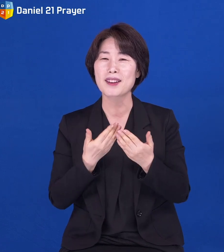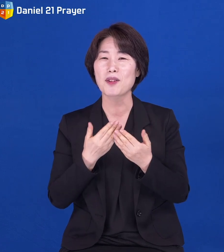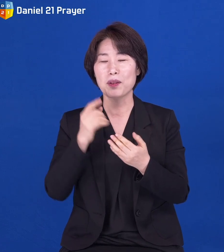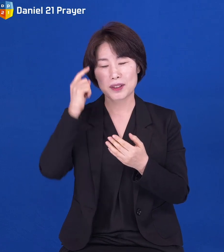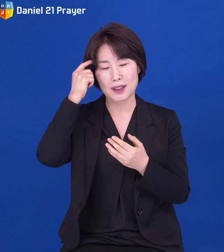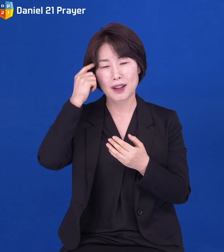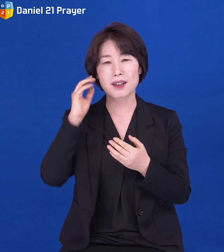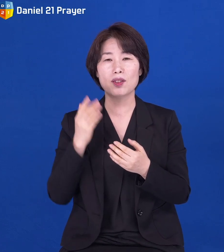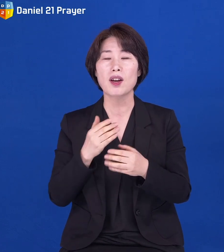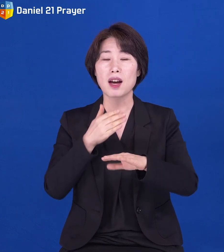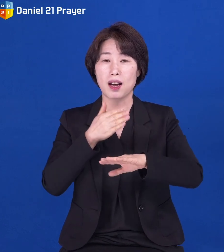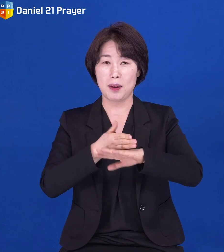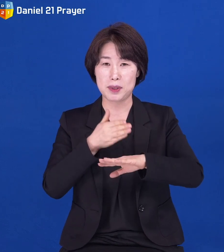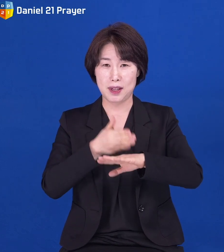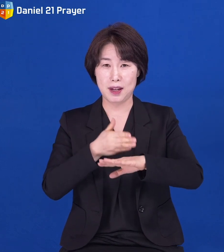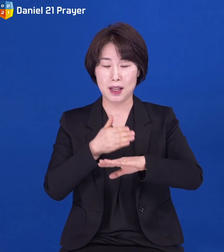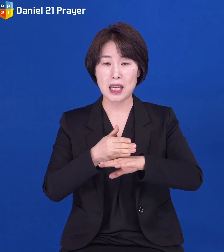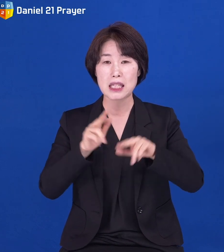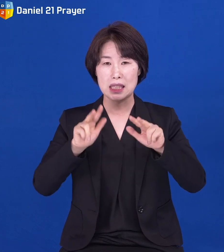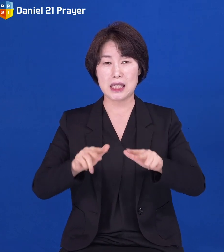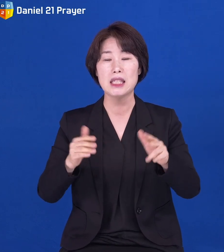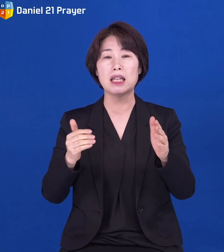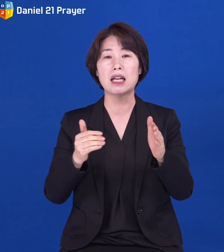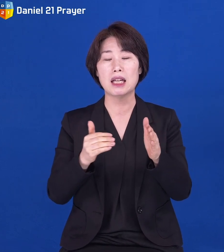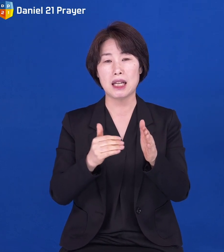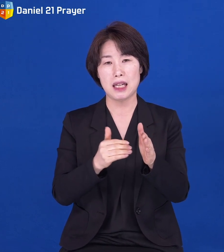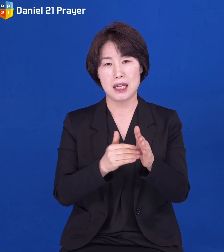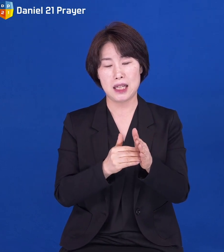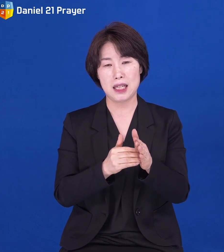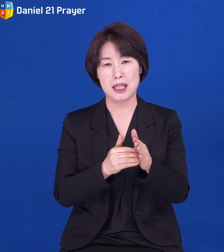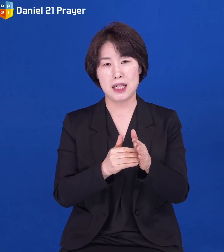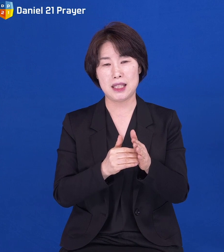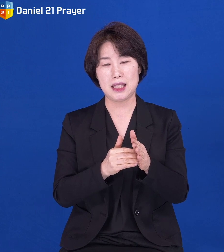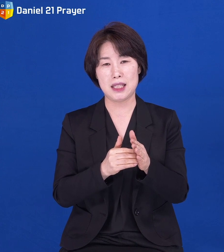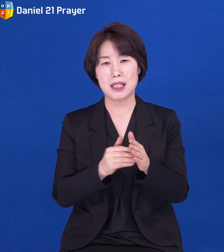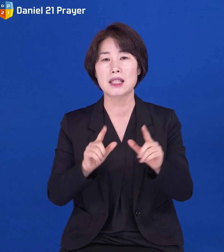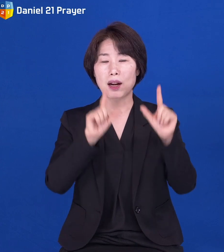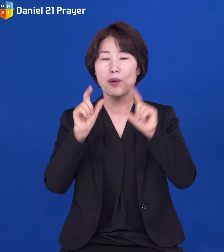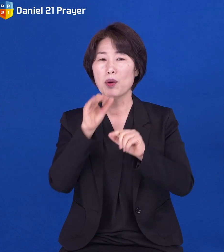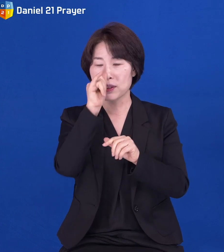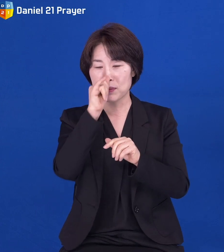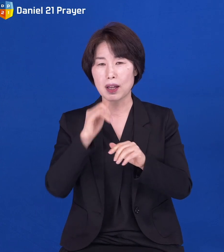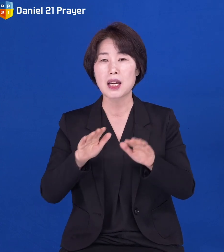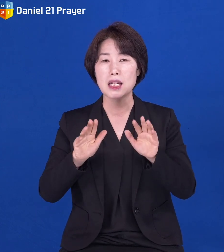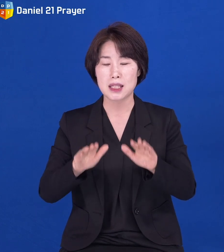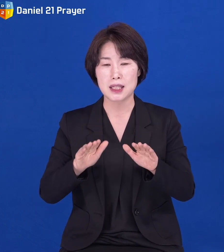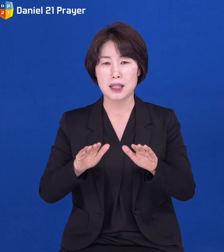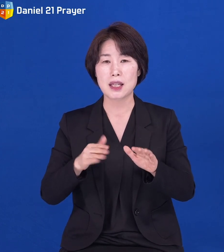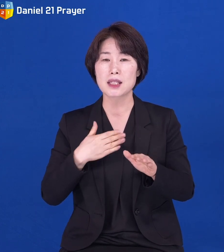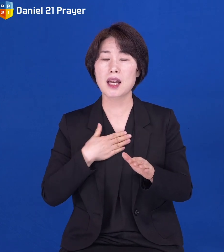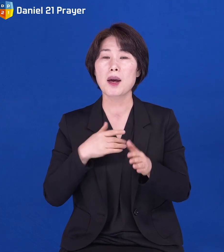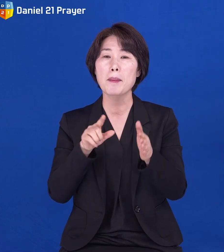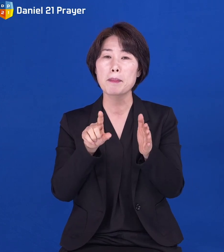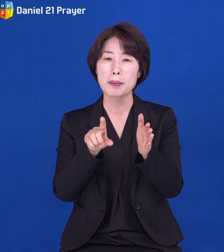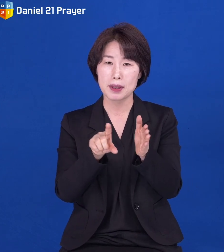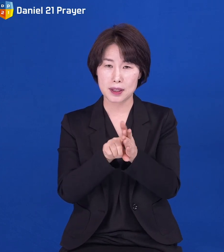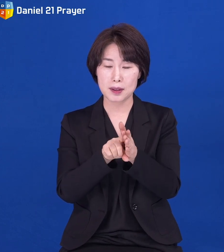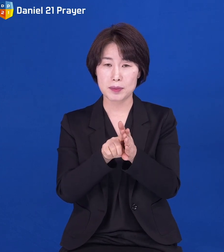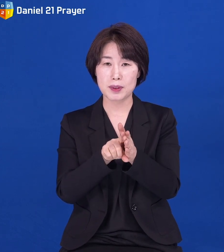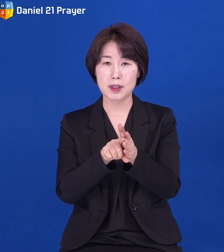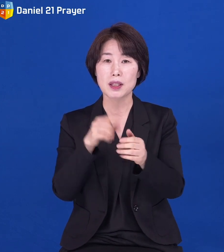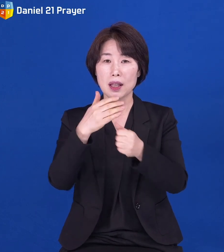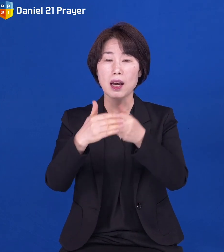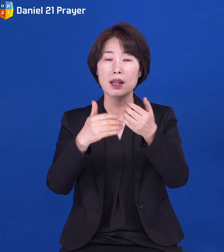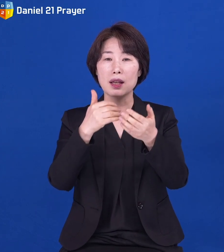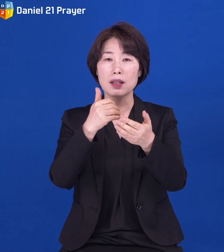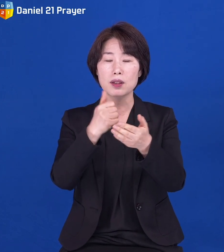이제 감사하게 이제 여기까지 오게 됐습니다. 그렇기 때문에 저의 믿음은 사실 하나님께서 다